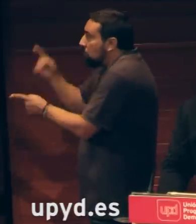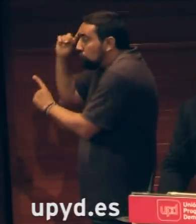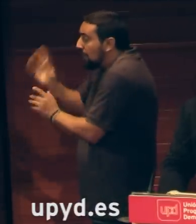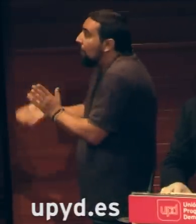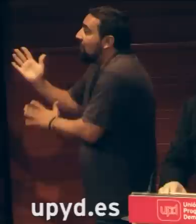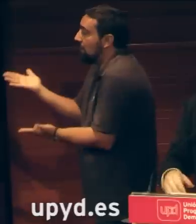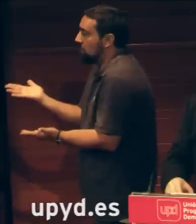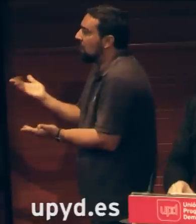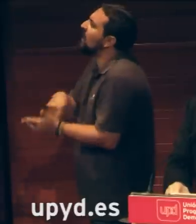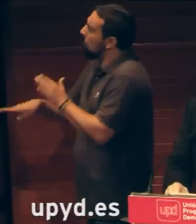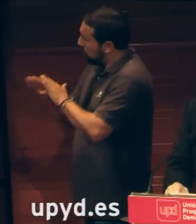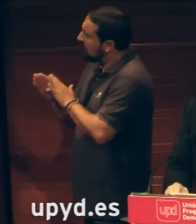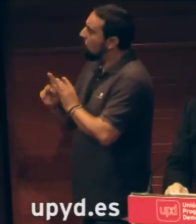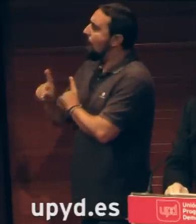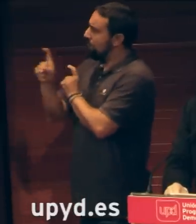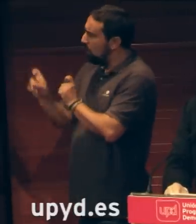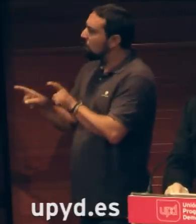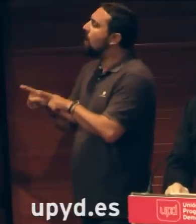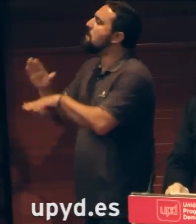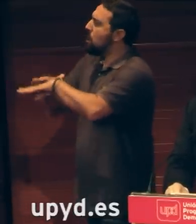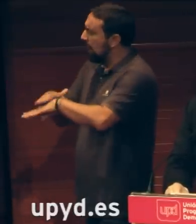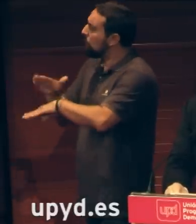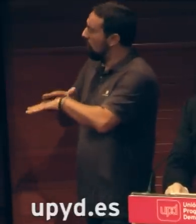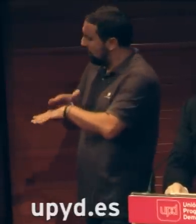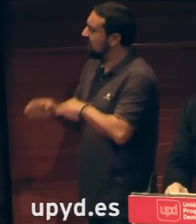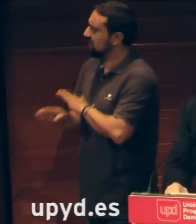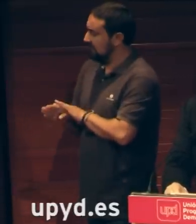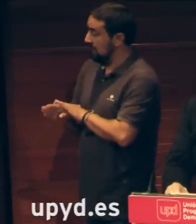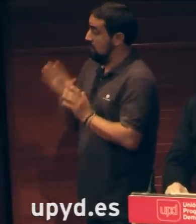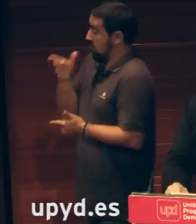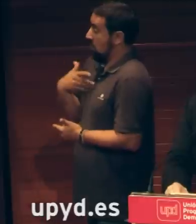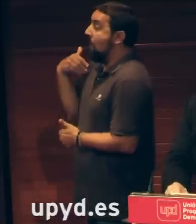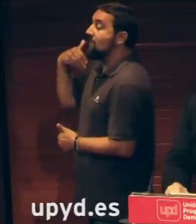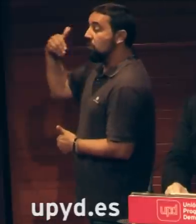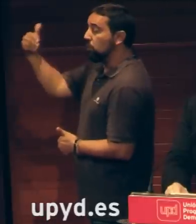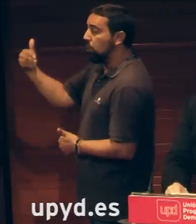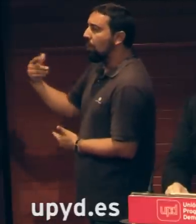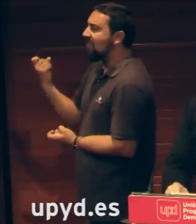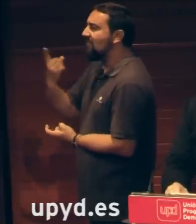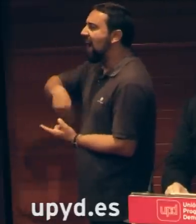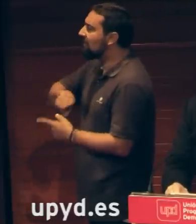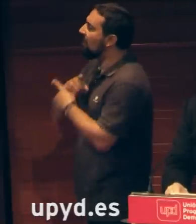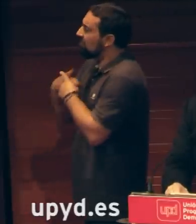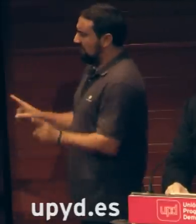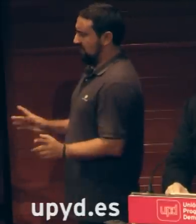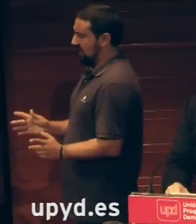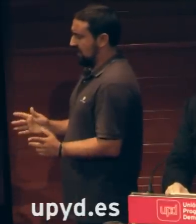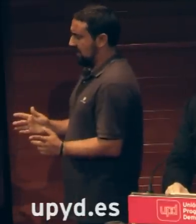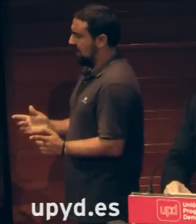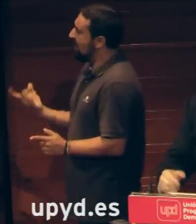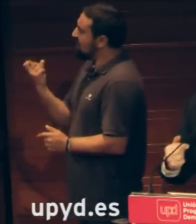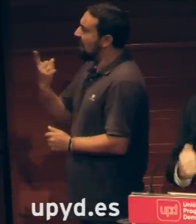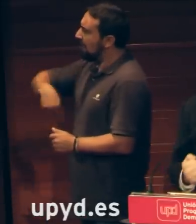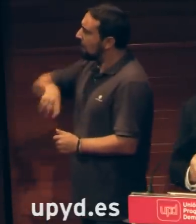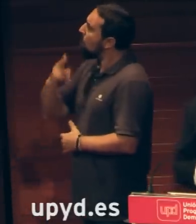preguntad por qué. Porque necesitamos un futuro distinto y con el que estemos todos seriamente